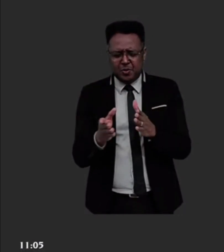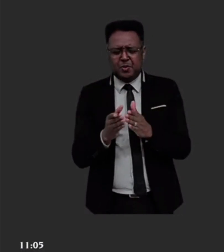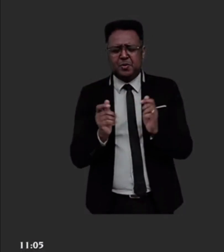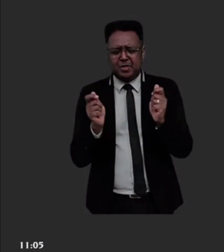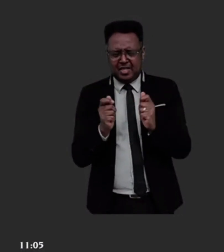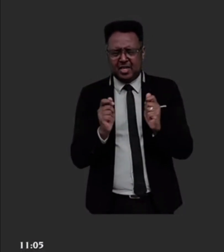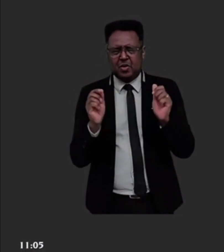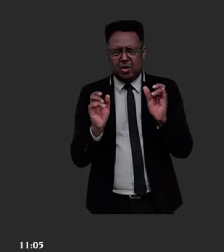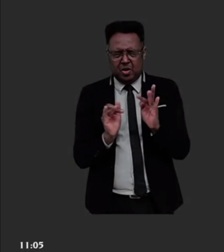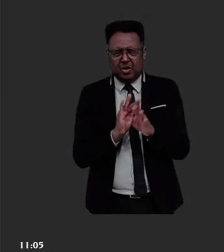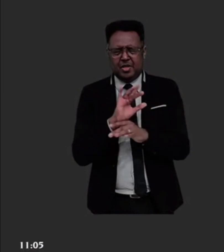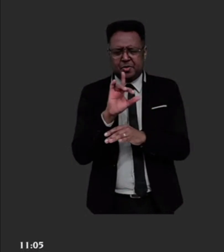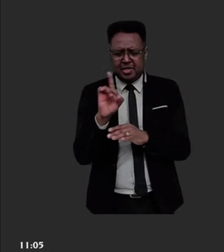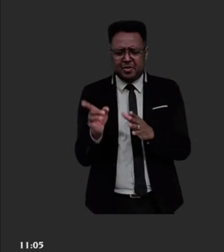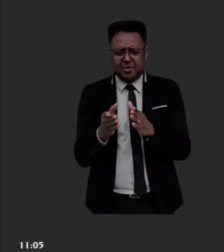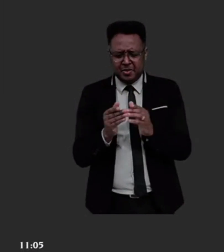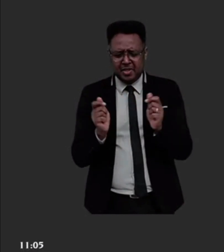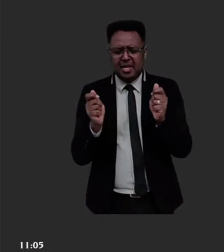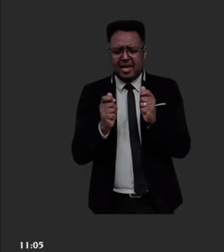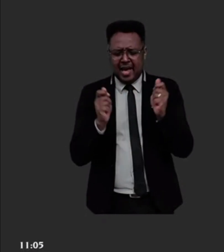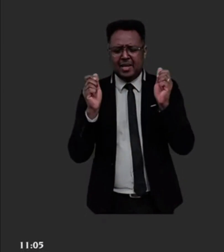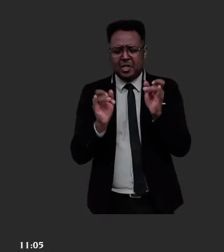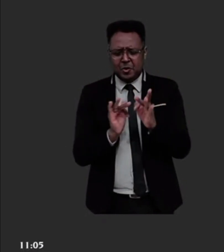santo Tu és,